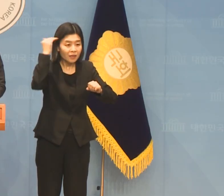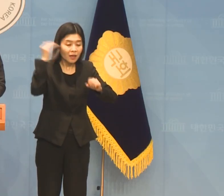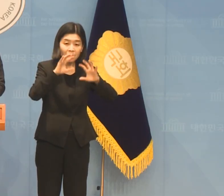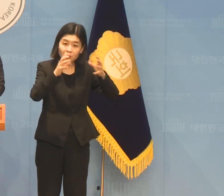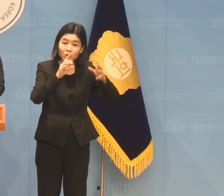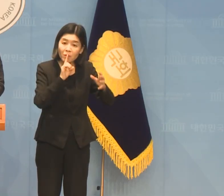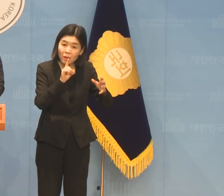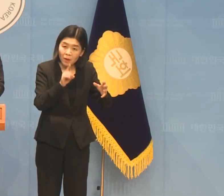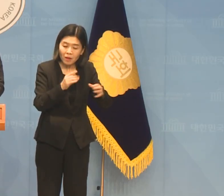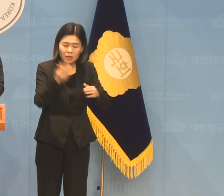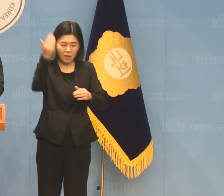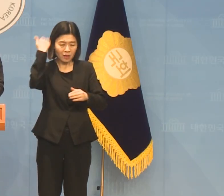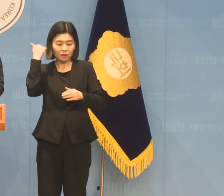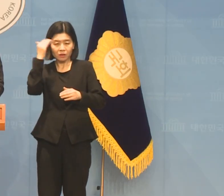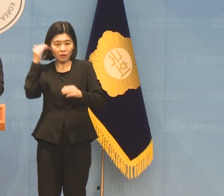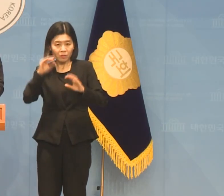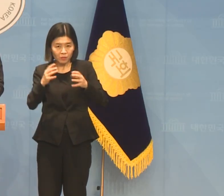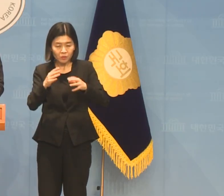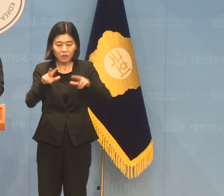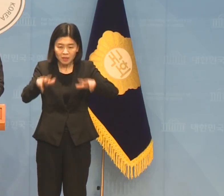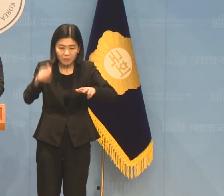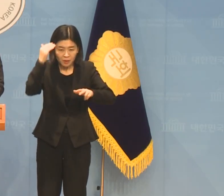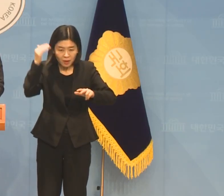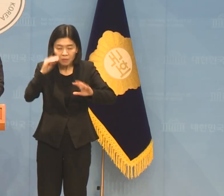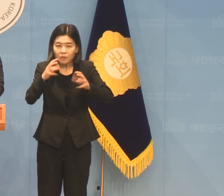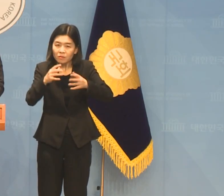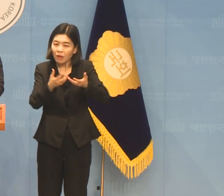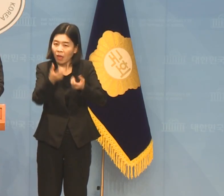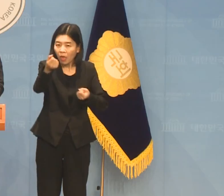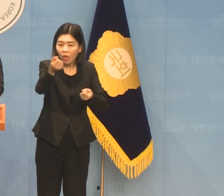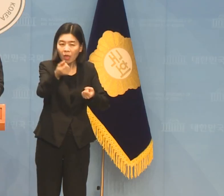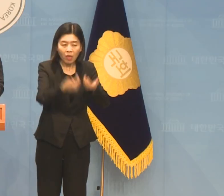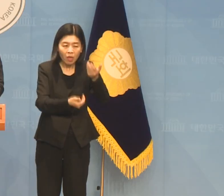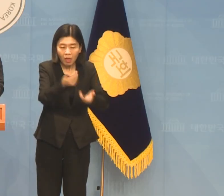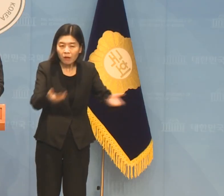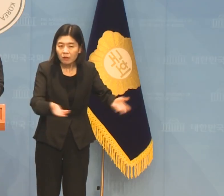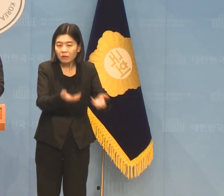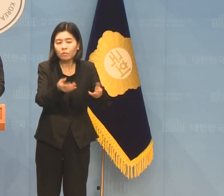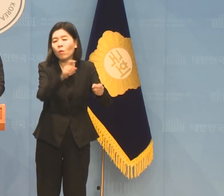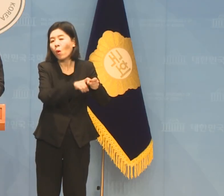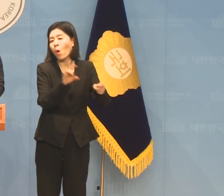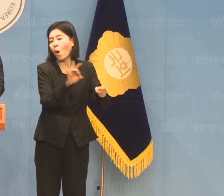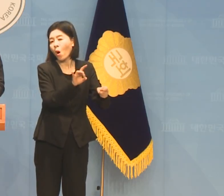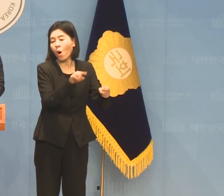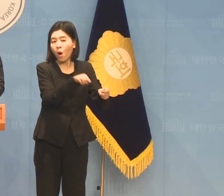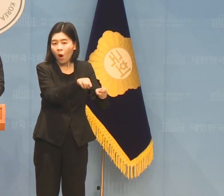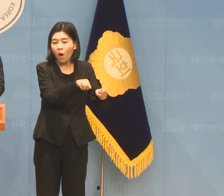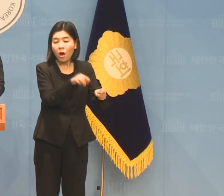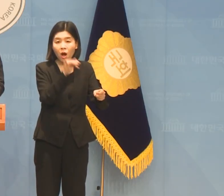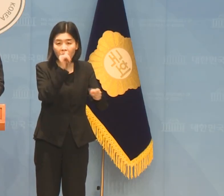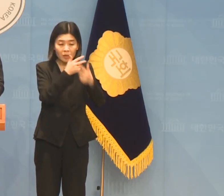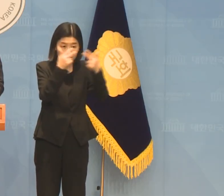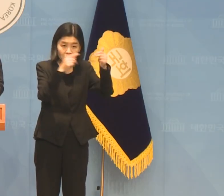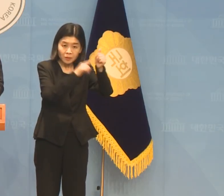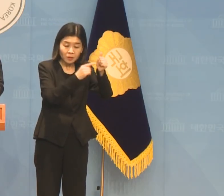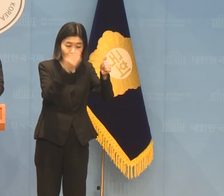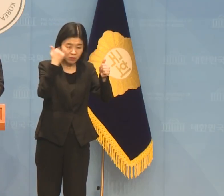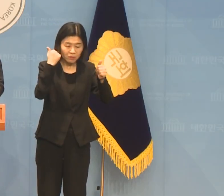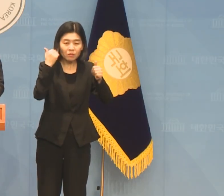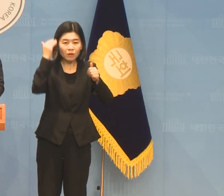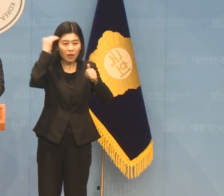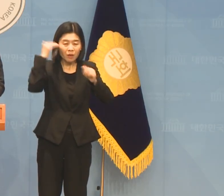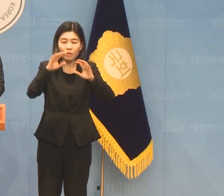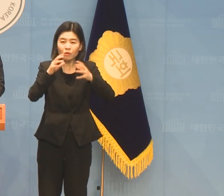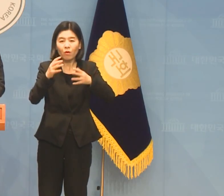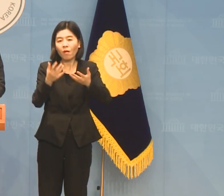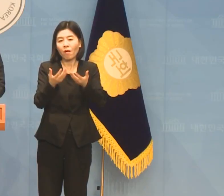해서 예전 대한민국과 지금 대한민국을 갈라치기 하려고 하고 있습니다라며 마치 이재명 예비후보가 대한민국을 갈라치기